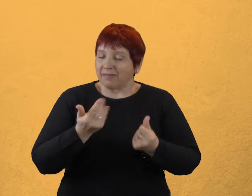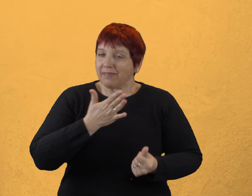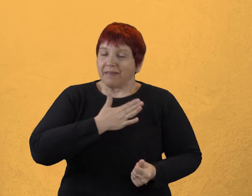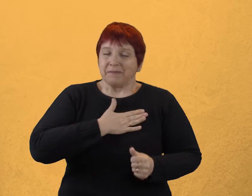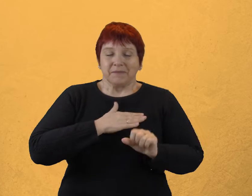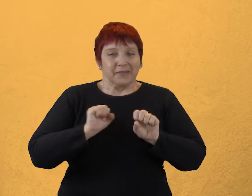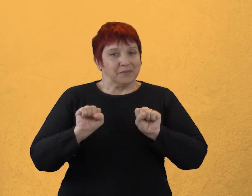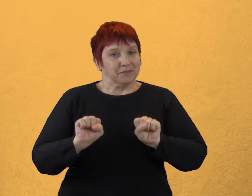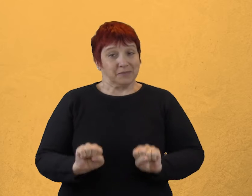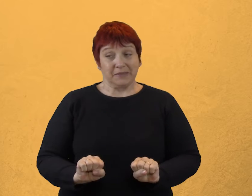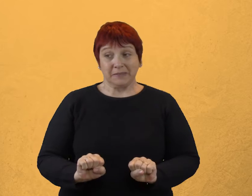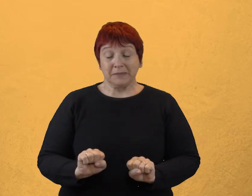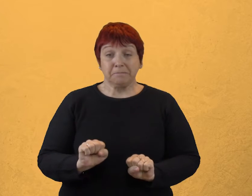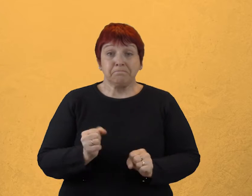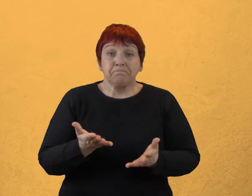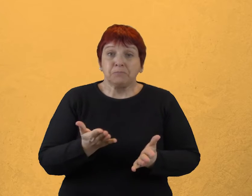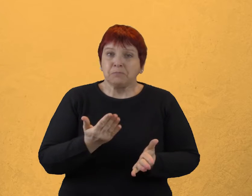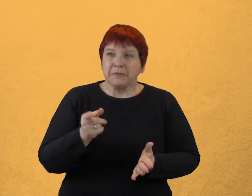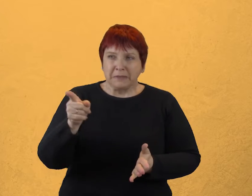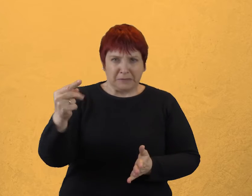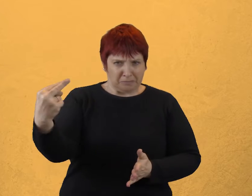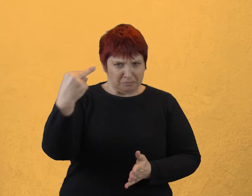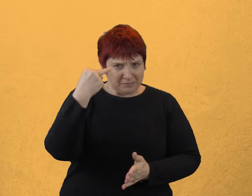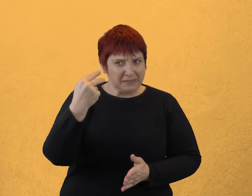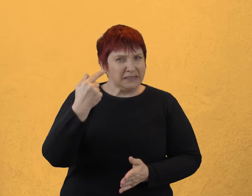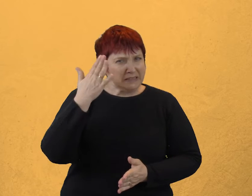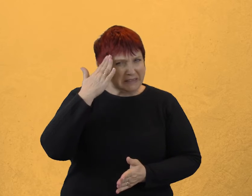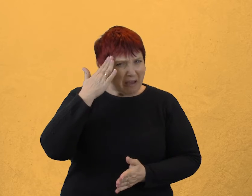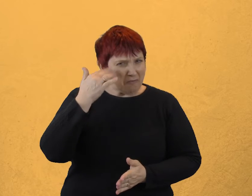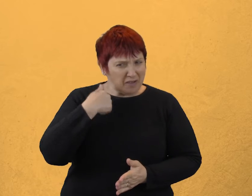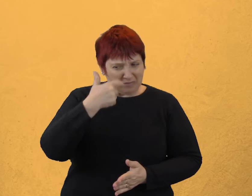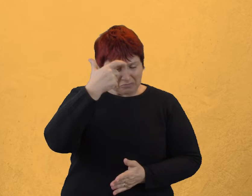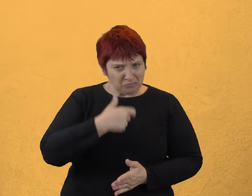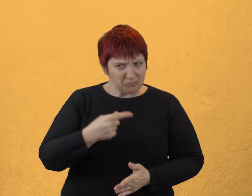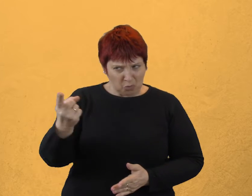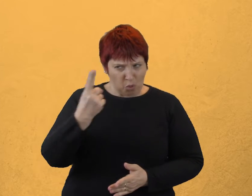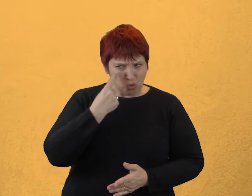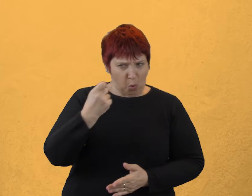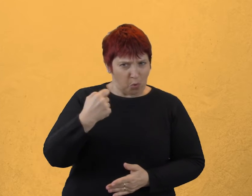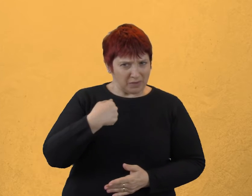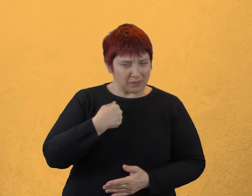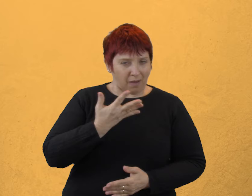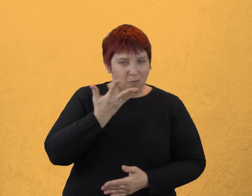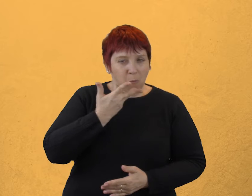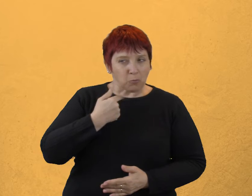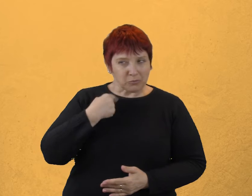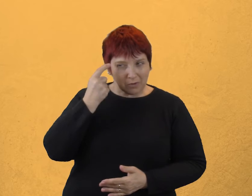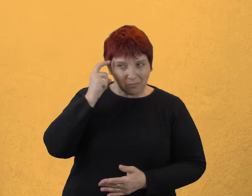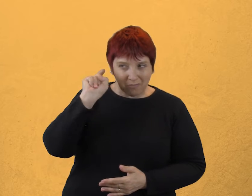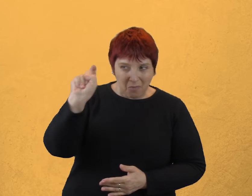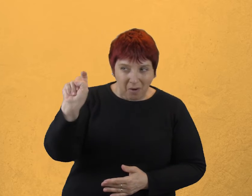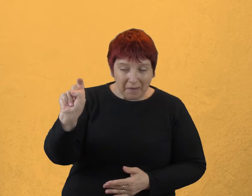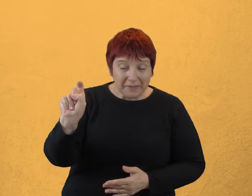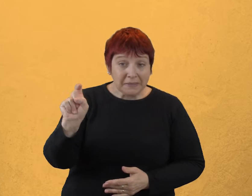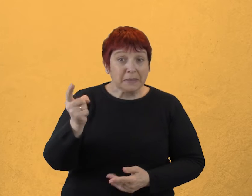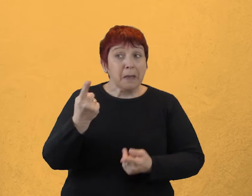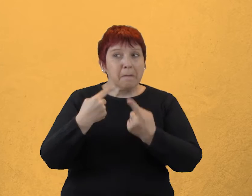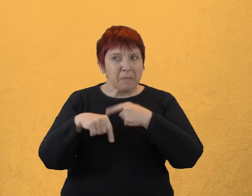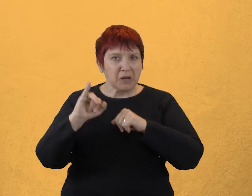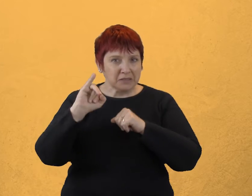pasiones. Yo no sé si se ha dado cuenta de lo que siento por ella. Tampoco tengo idea si